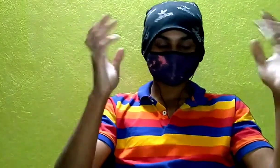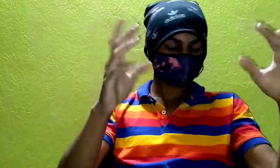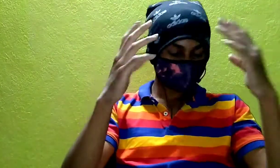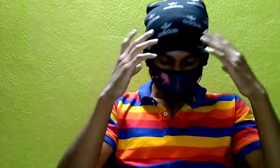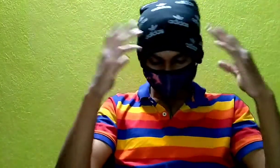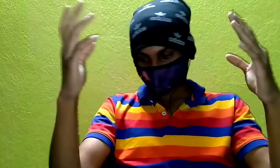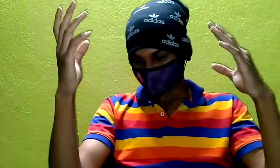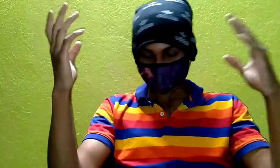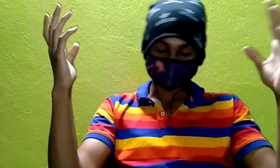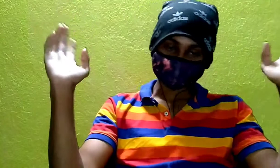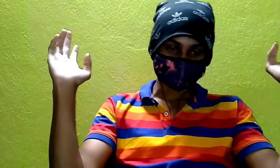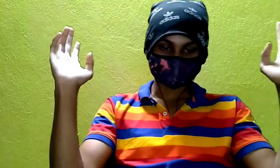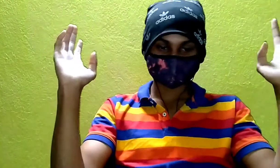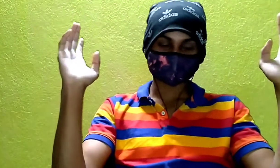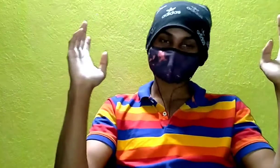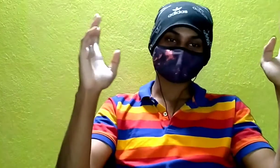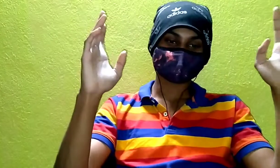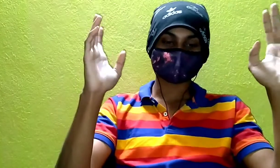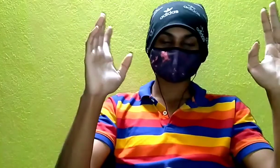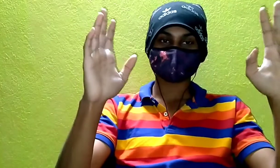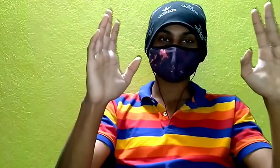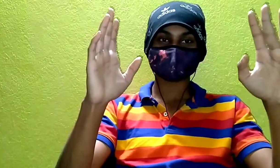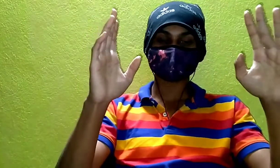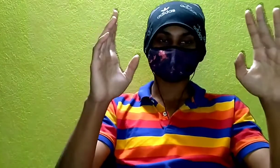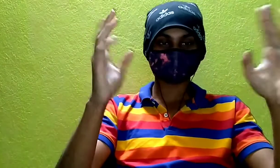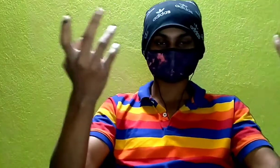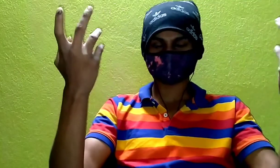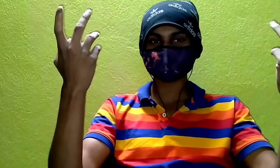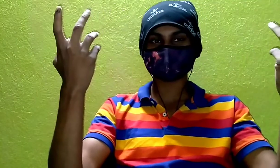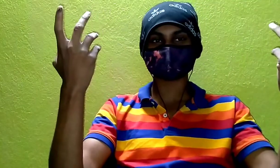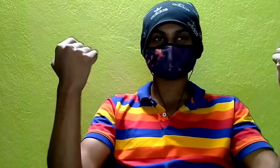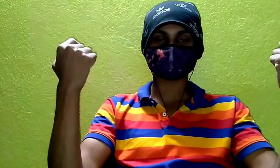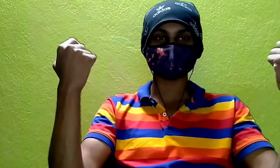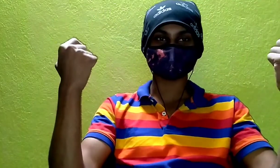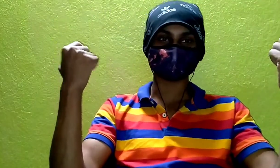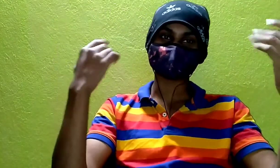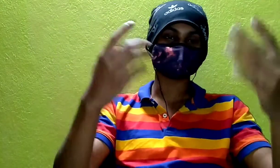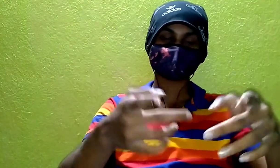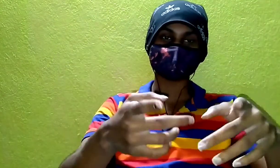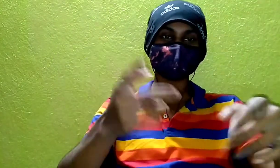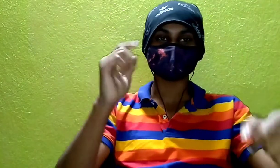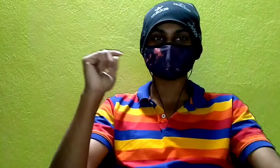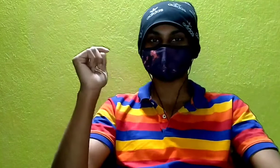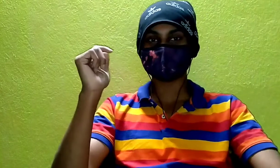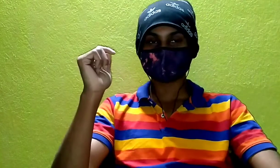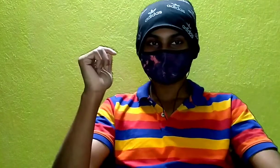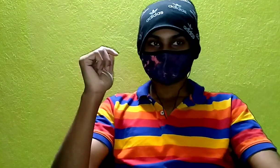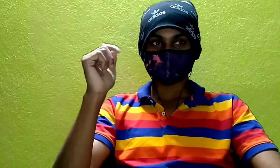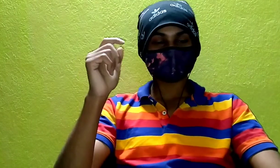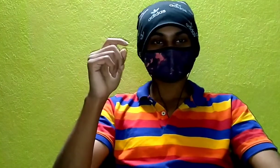ऐड बहुत स्टाइल मारता है साथ तब स्टाइल पसंद आता है तभी तो सफेद सैंपलिंग आपको चैनल देखना चाहिए अब बहुत